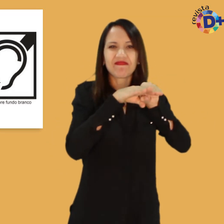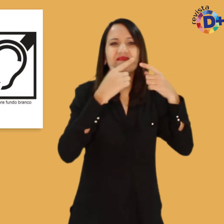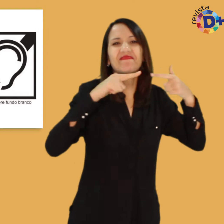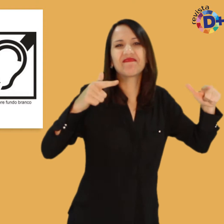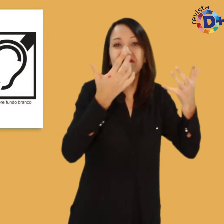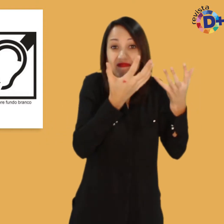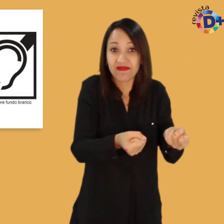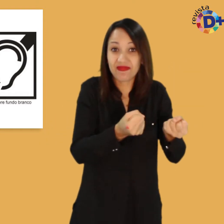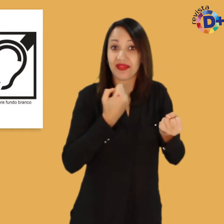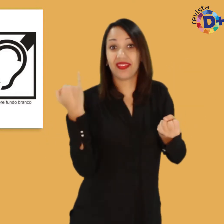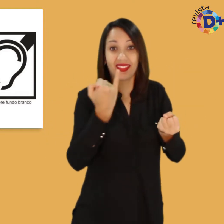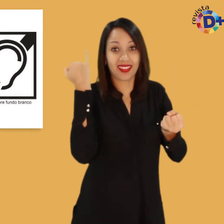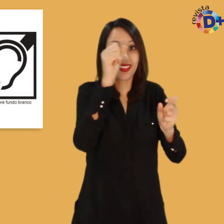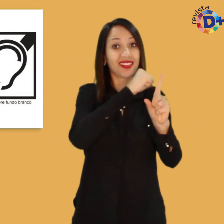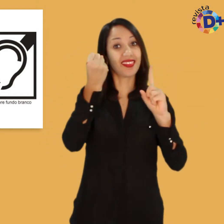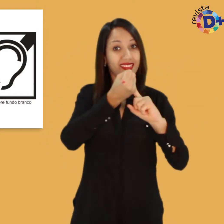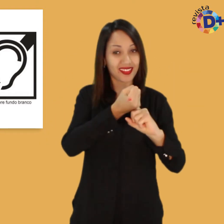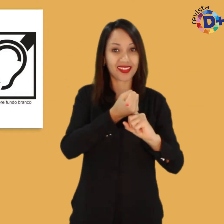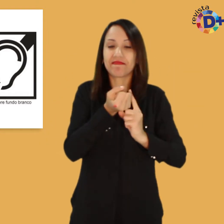na sociedade, envolvendo